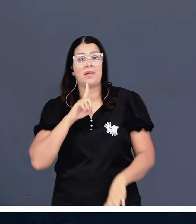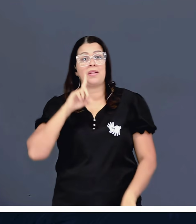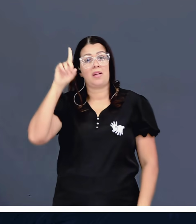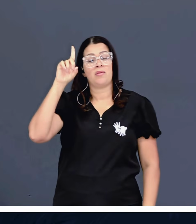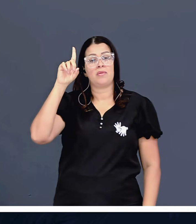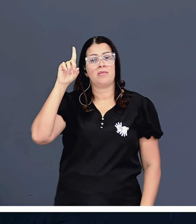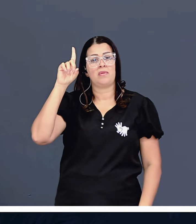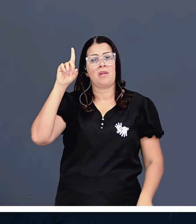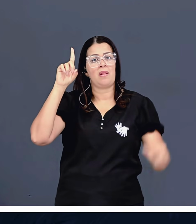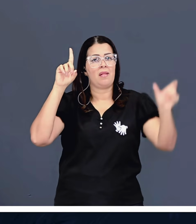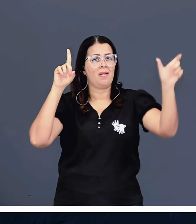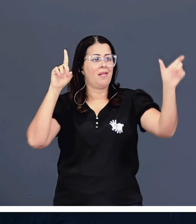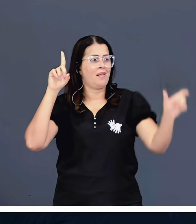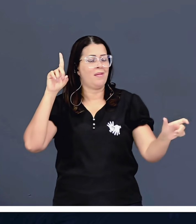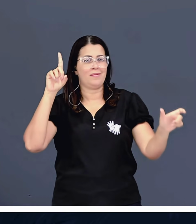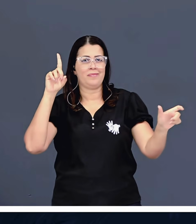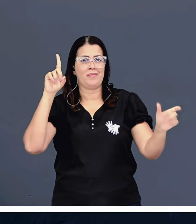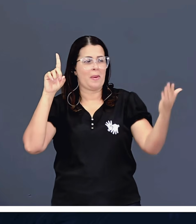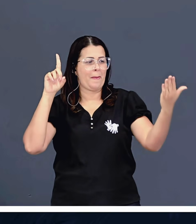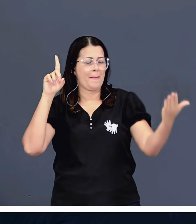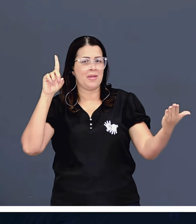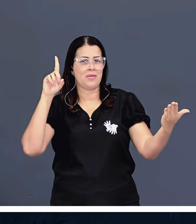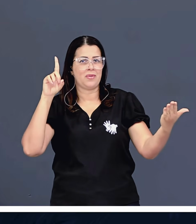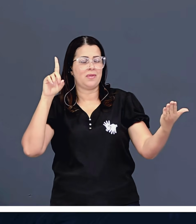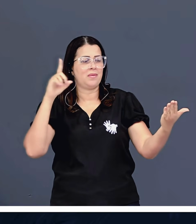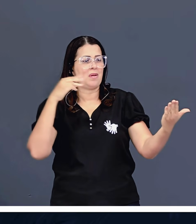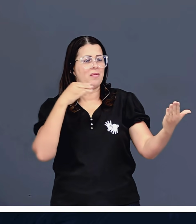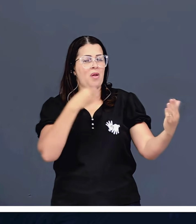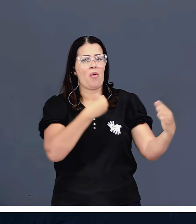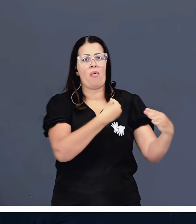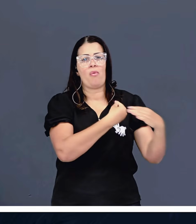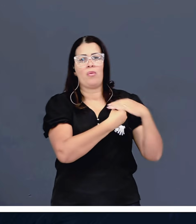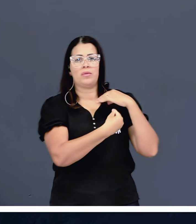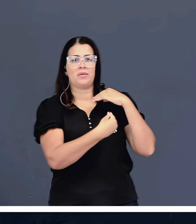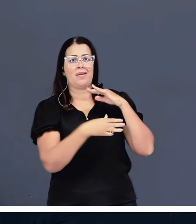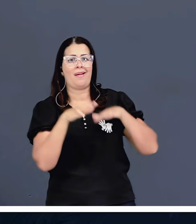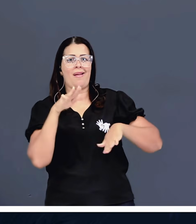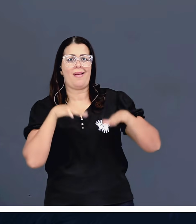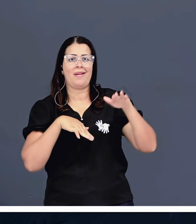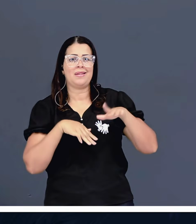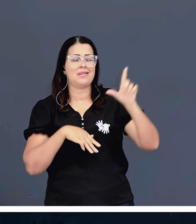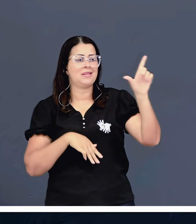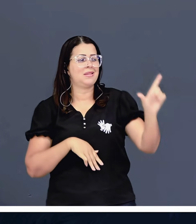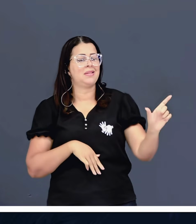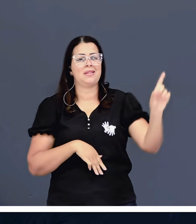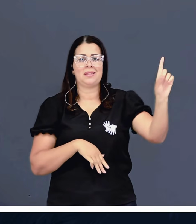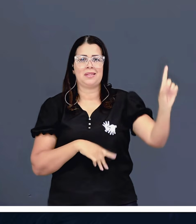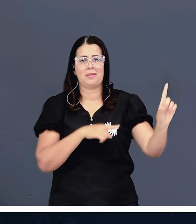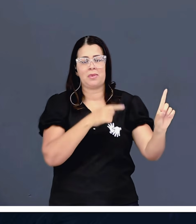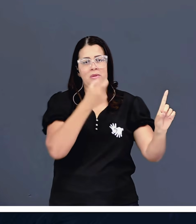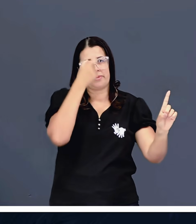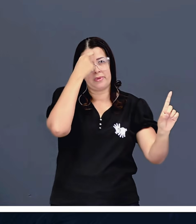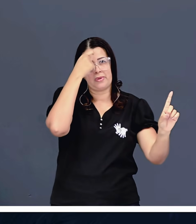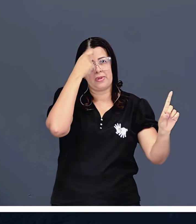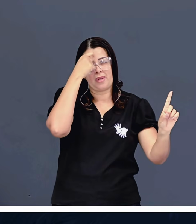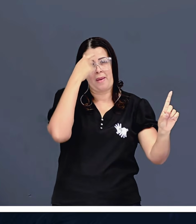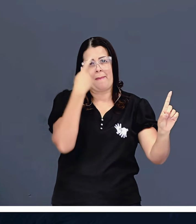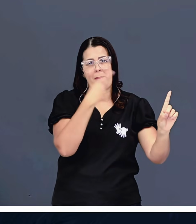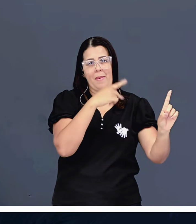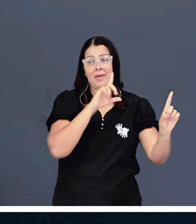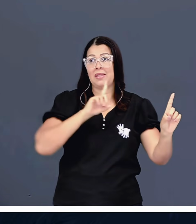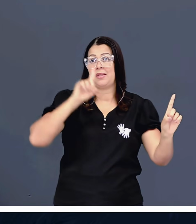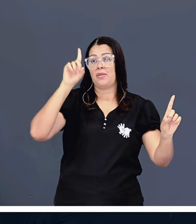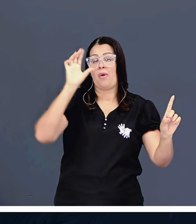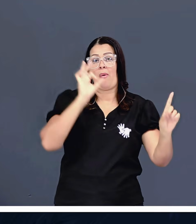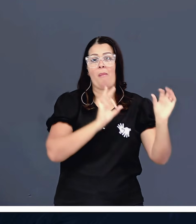ele reservou pessoas para nos aconselhar e normalmente essas pessoas têm a mentalidade que Deus preparou